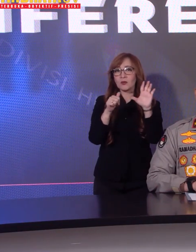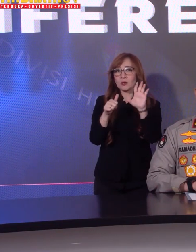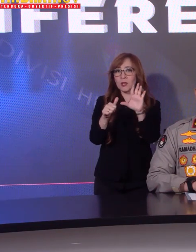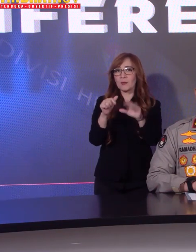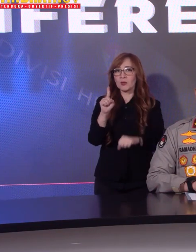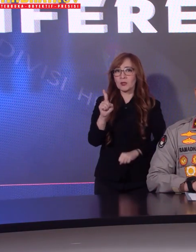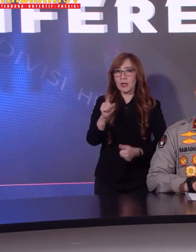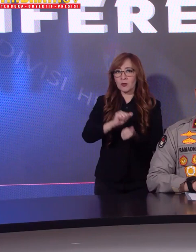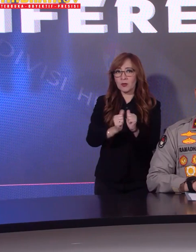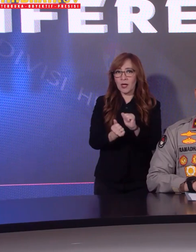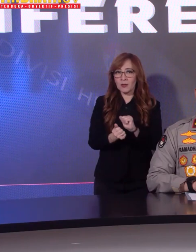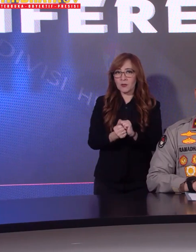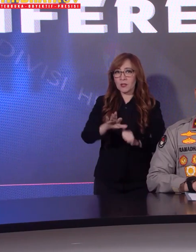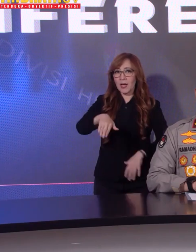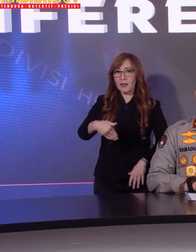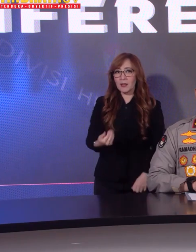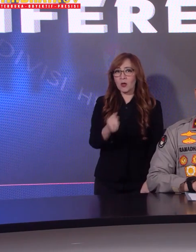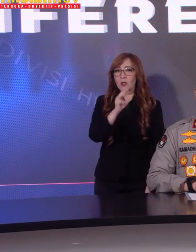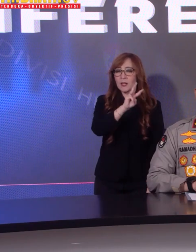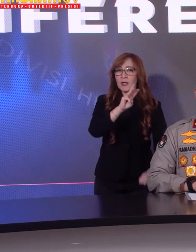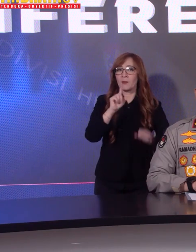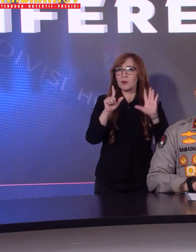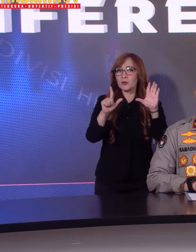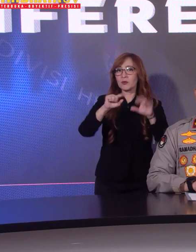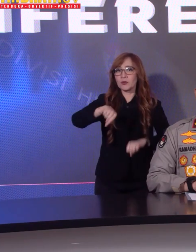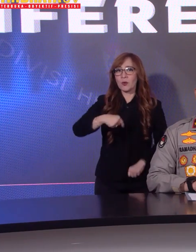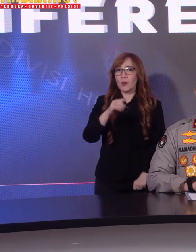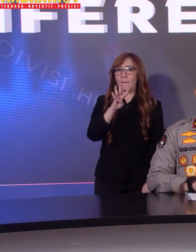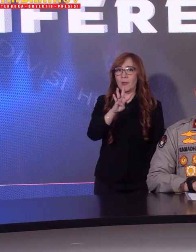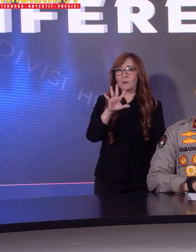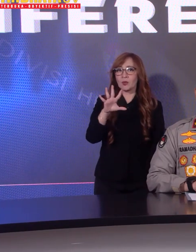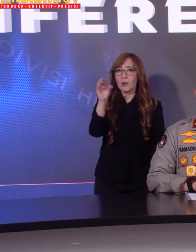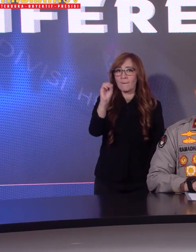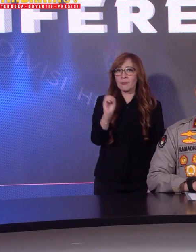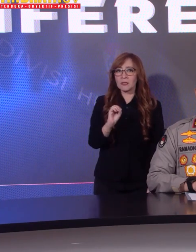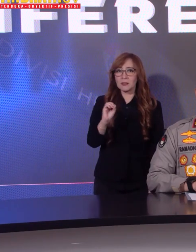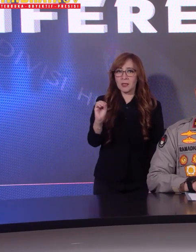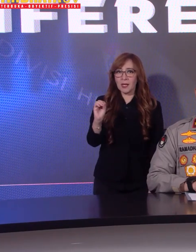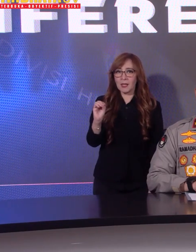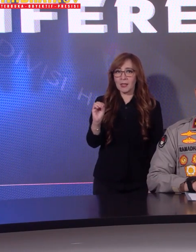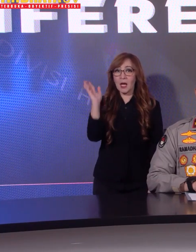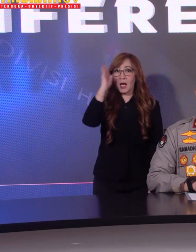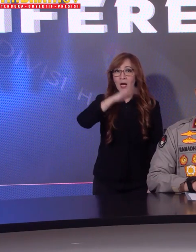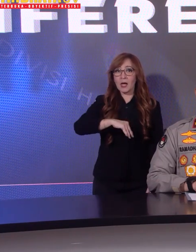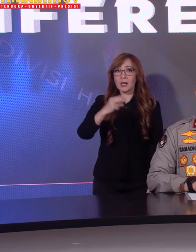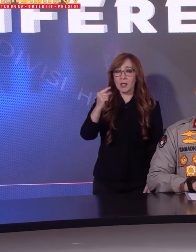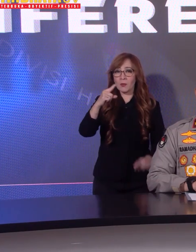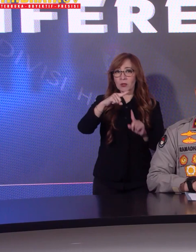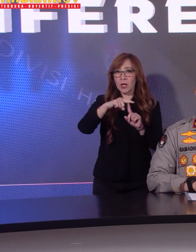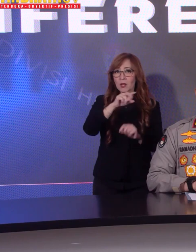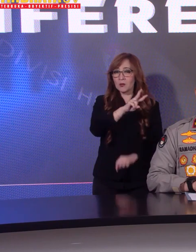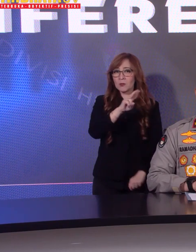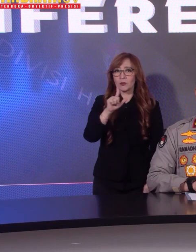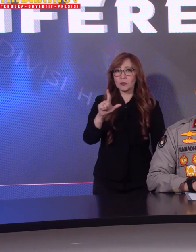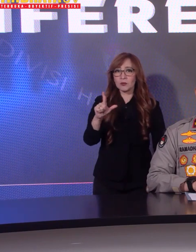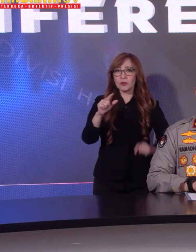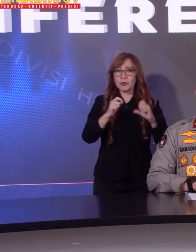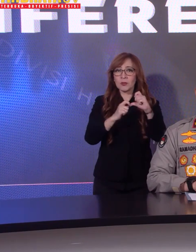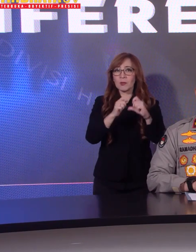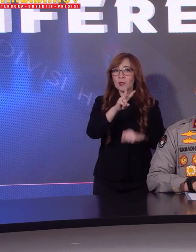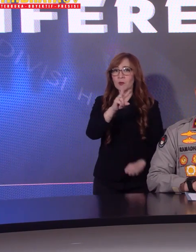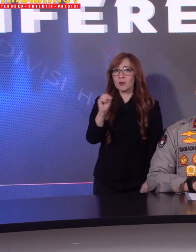761 kasus atau 37,45% yaitu pada hari Rabu 27 September